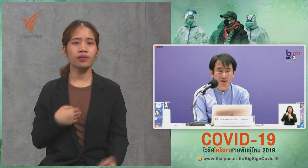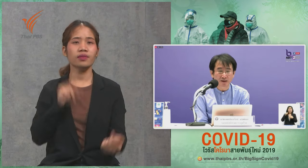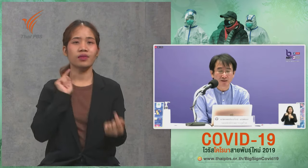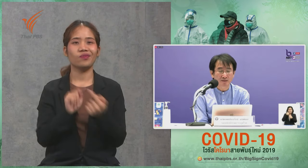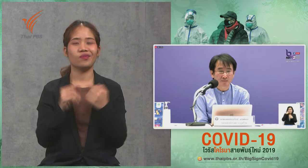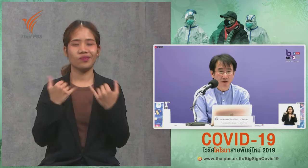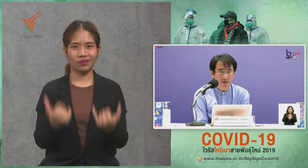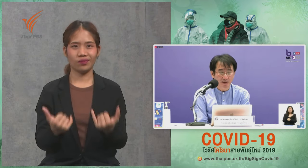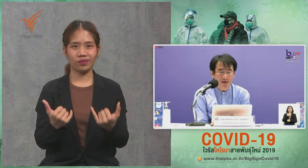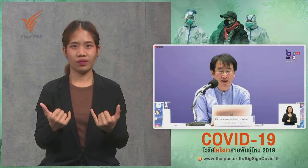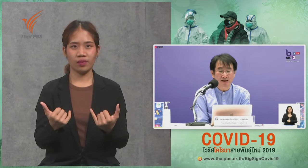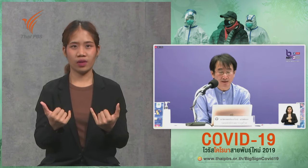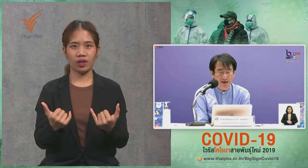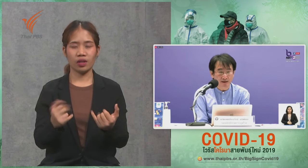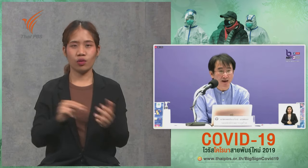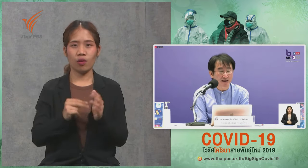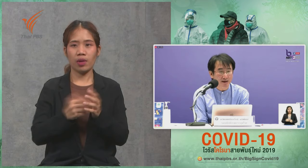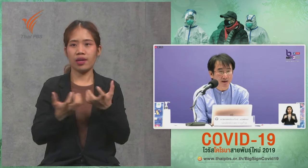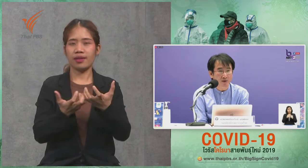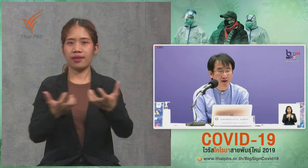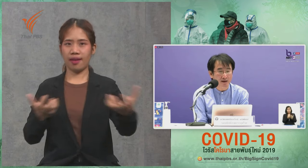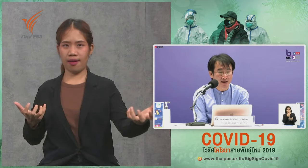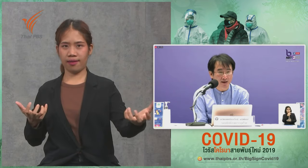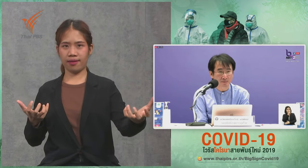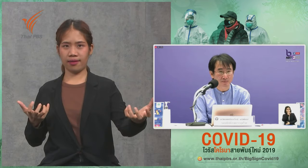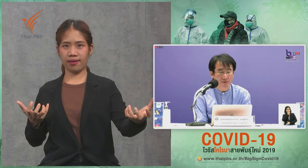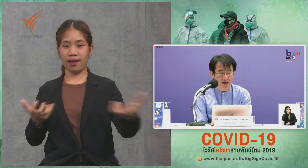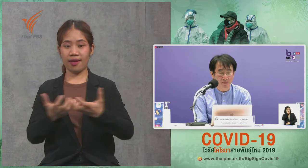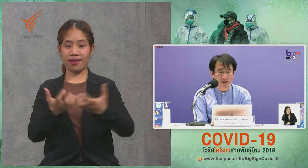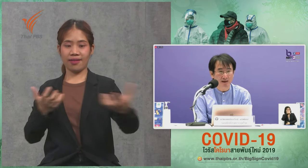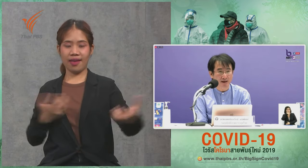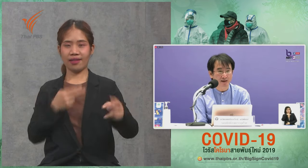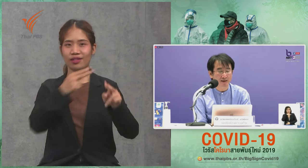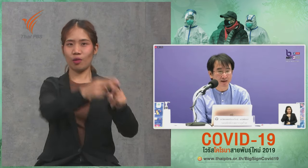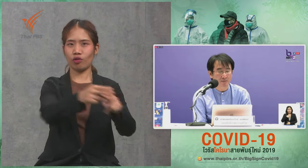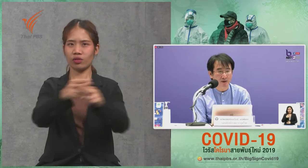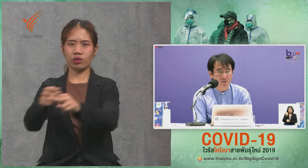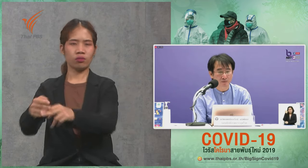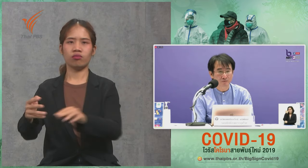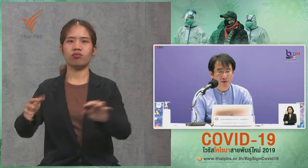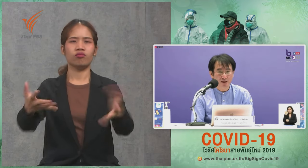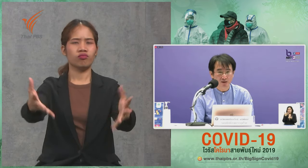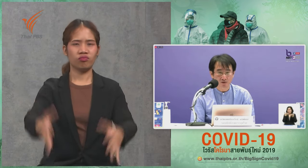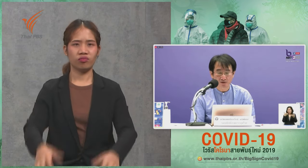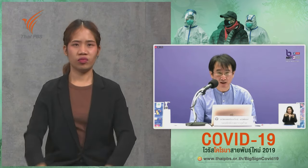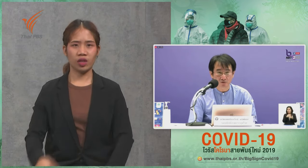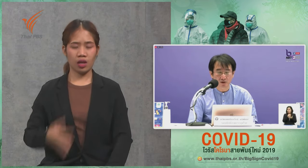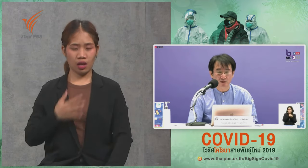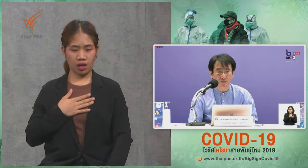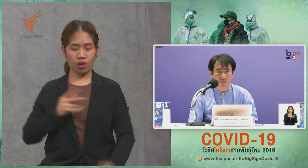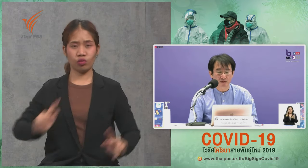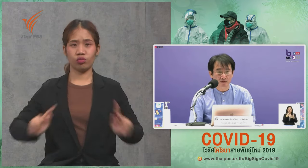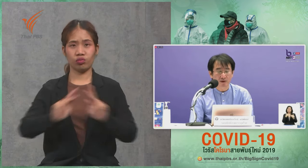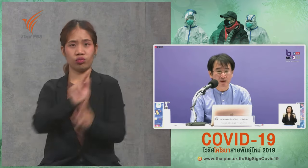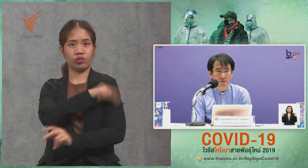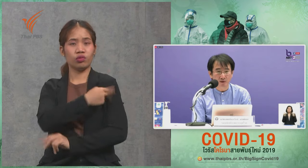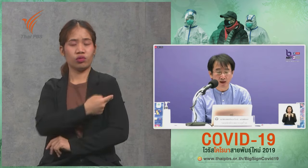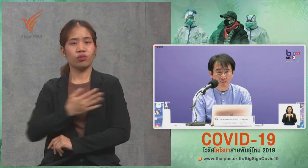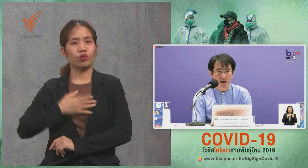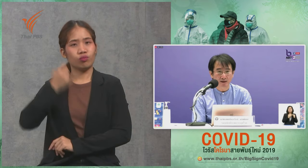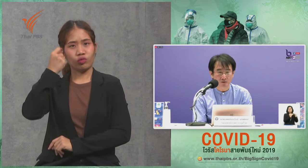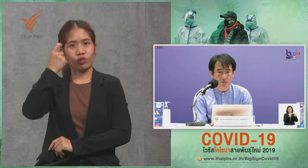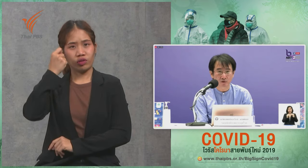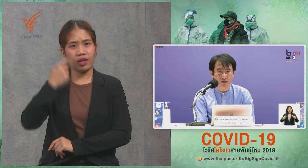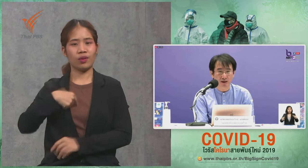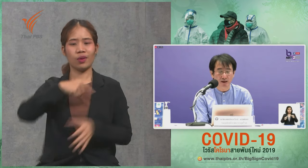ยไม่มีการแยกนะครับว่าใครเป็นยังไงนะครับเรากระทรวงสาธารณสุขแล้วก็ผมเข้าใจว่าในวง